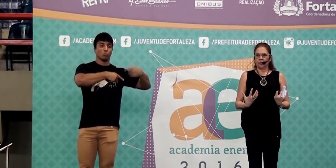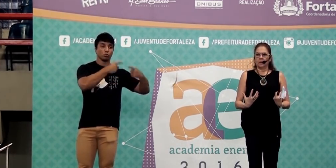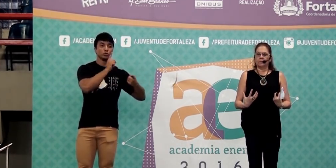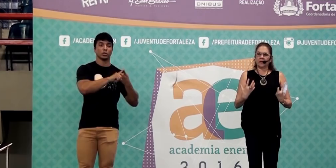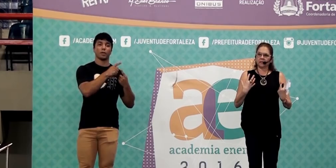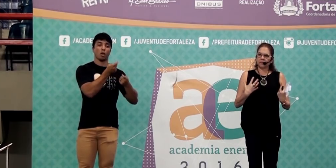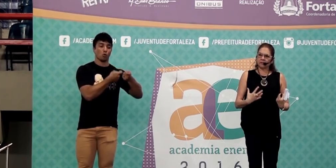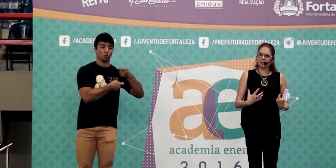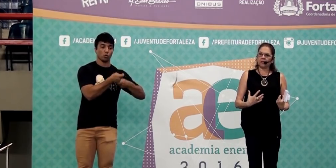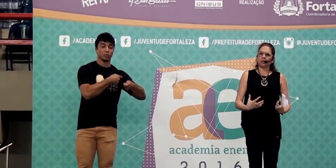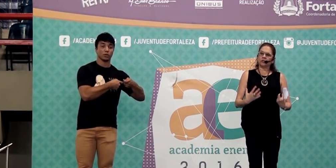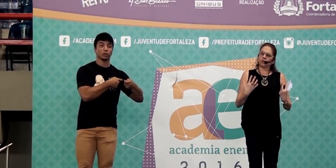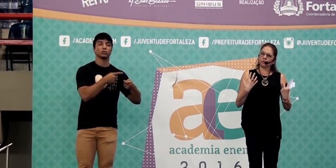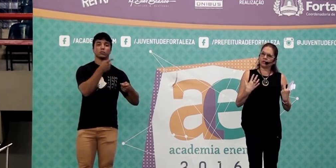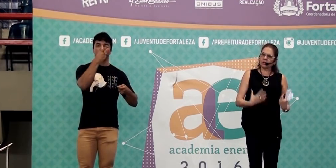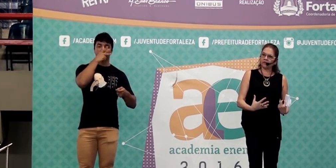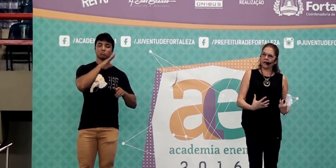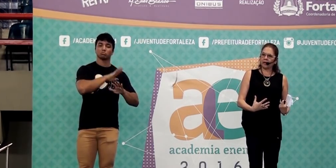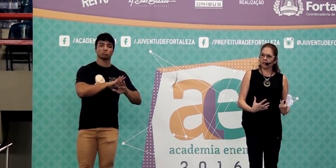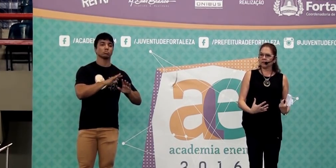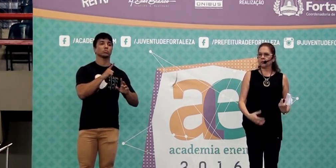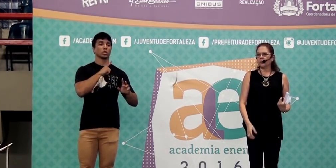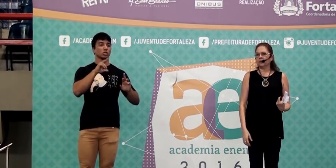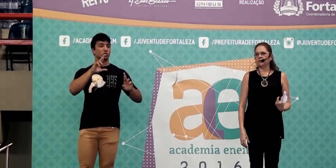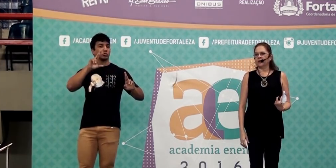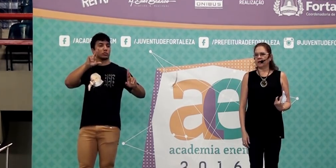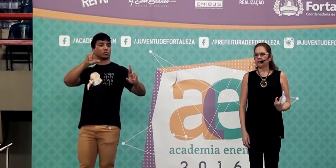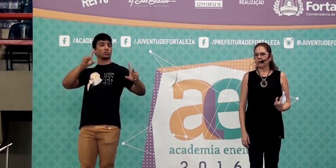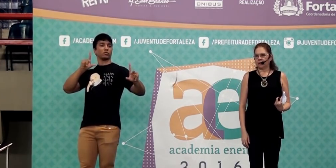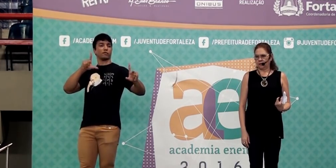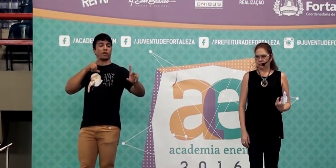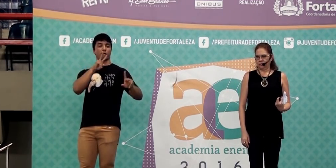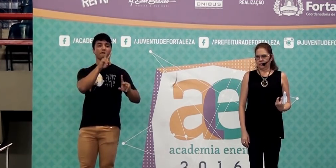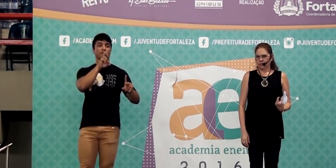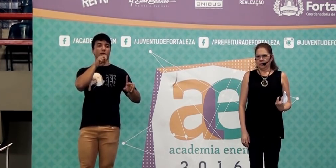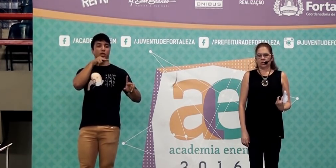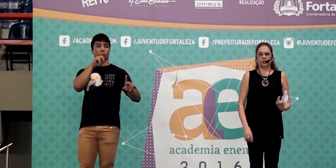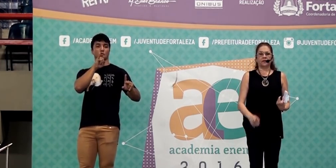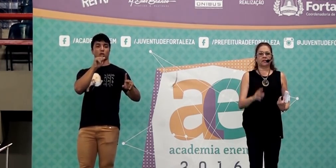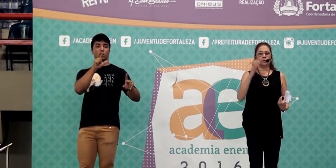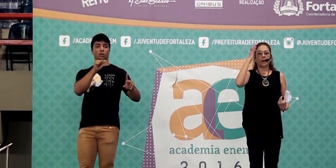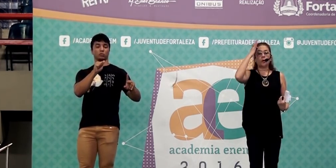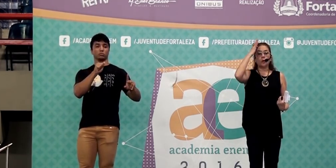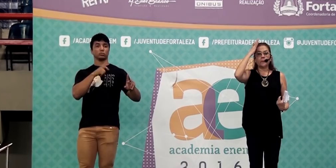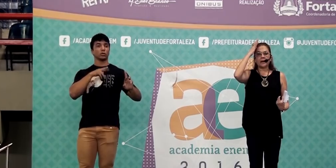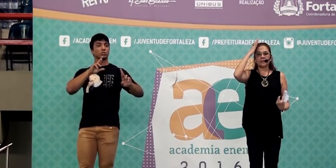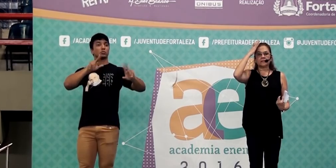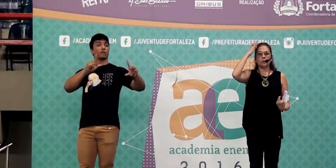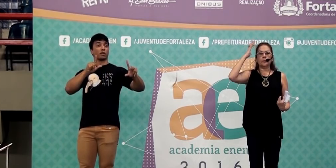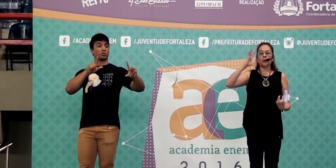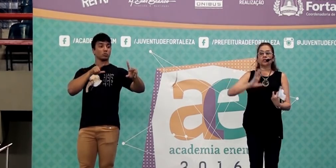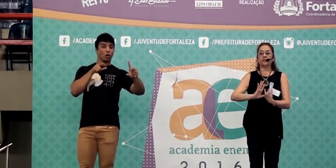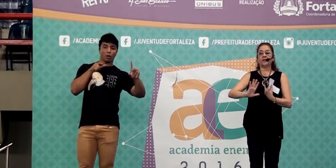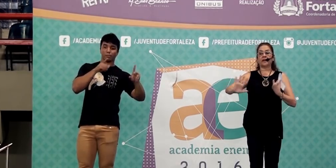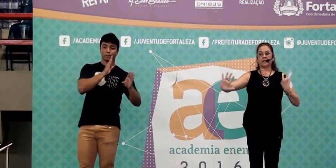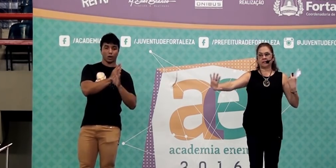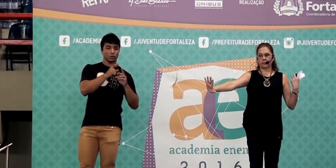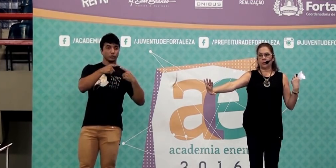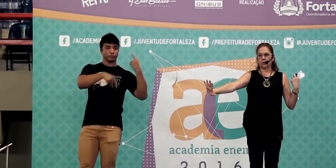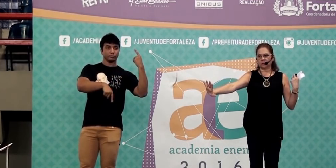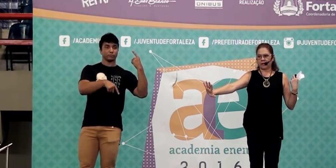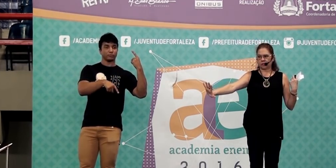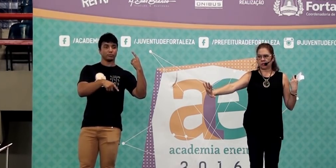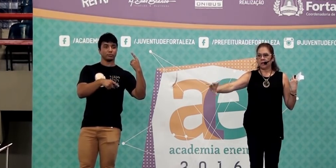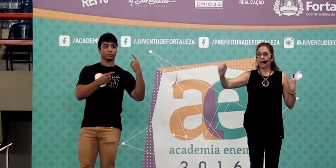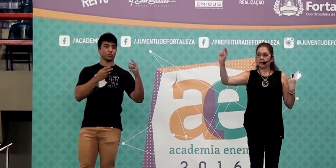economia, mesmo assim nós somos diferentes do povo venezuelano. Eu estou fazendo uma comparação por diferença,